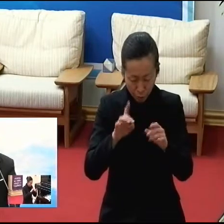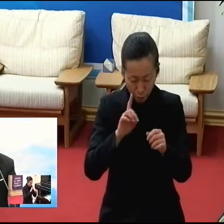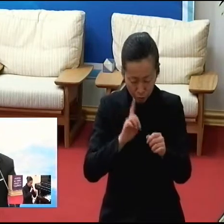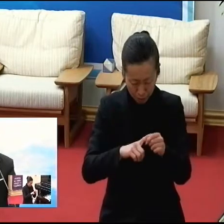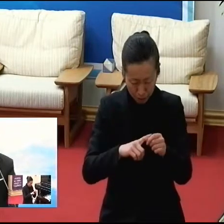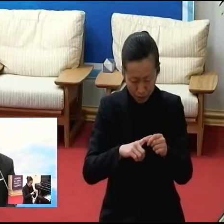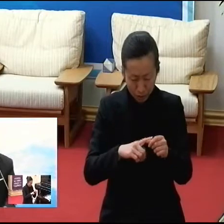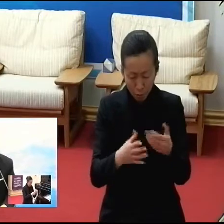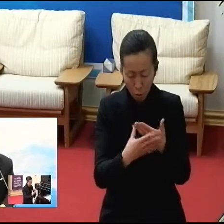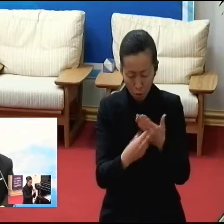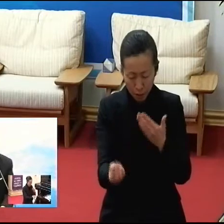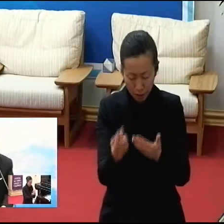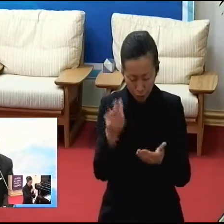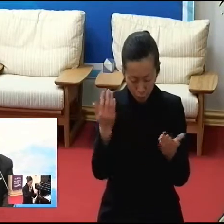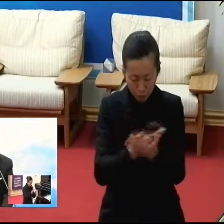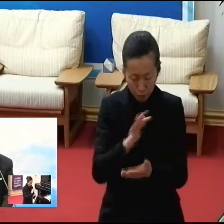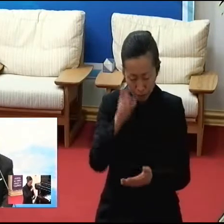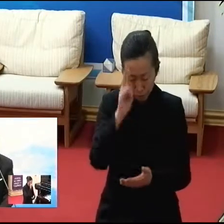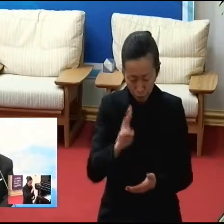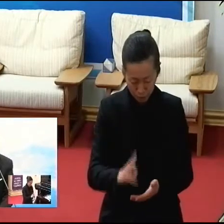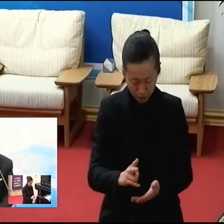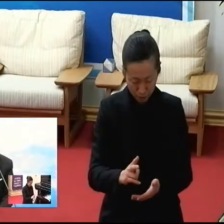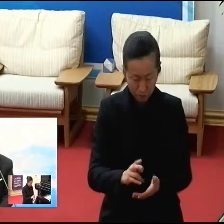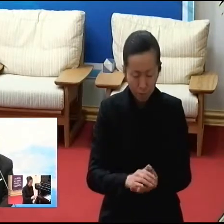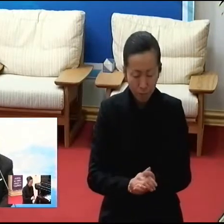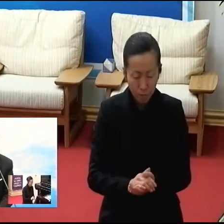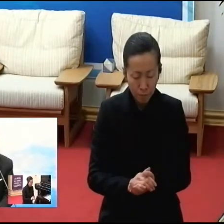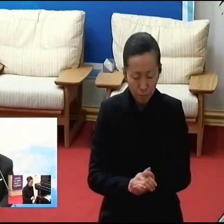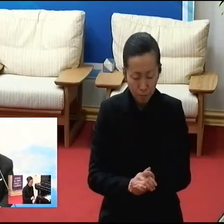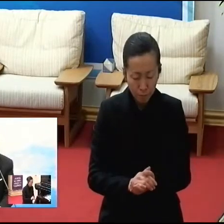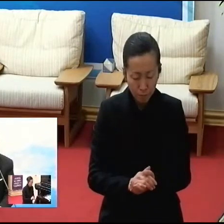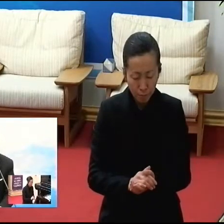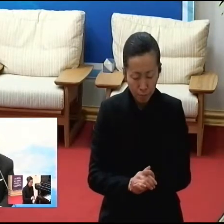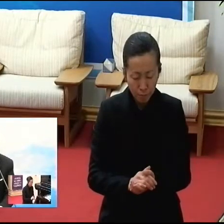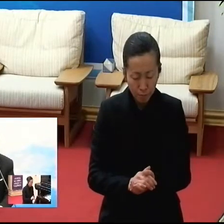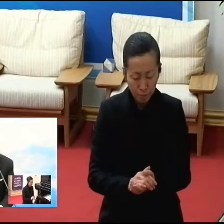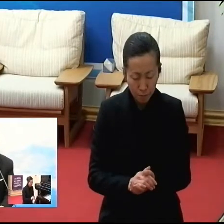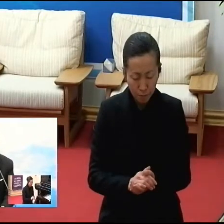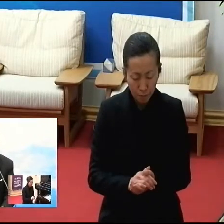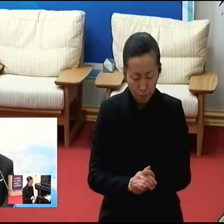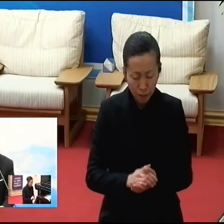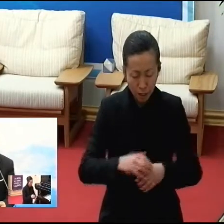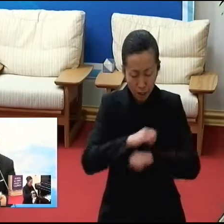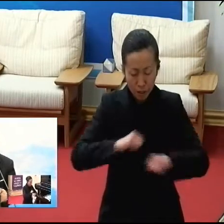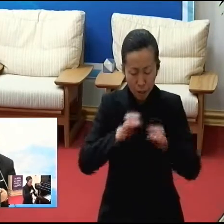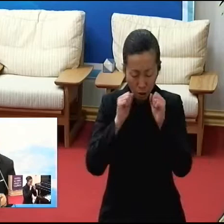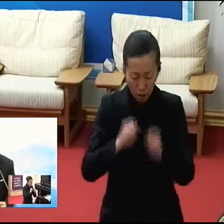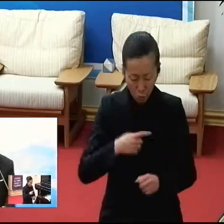の 모델이 되게 하옵소서. モデルとなりますように。 살아계신 우리 주 예수 그리스도 이름으로